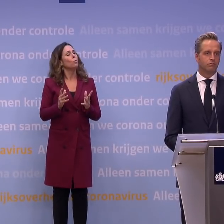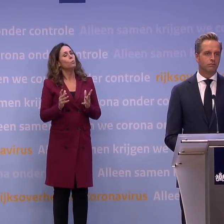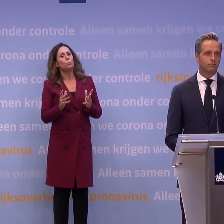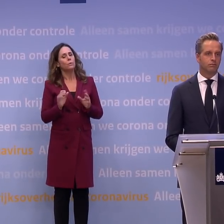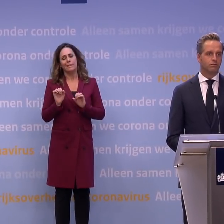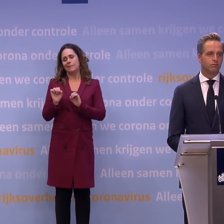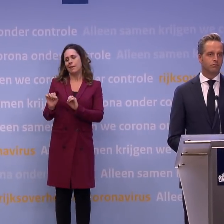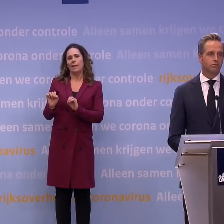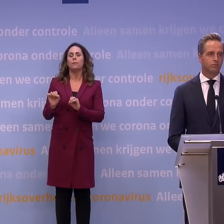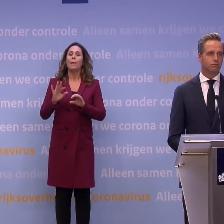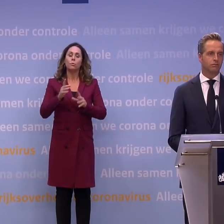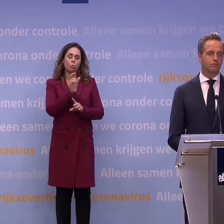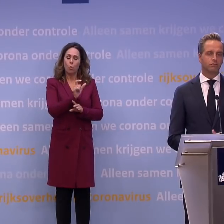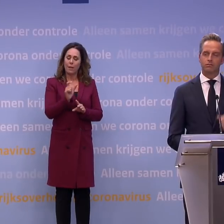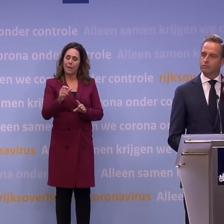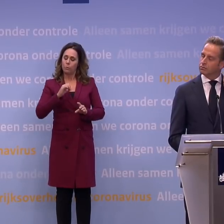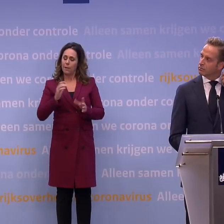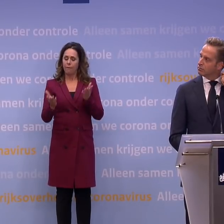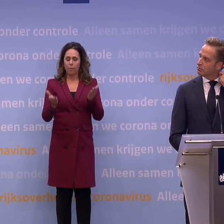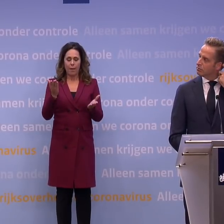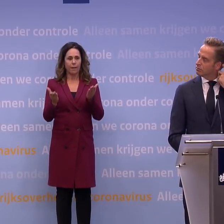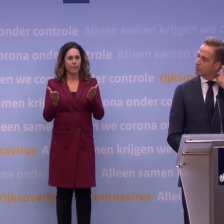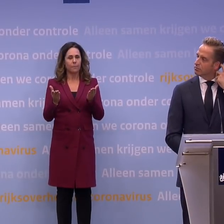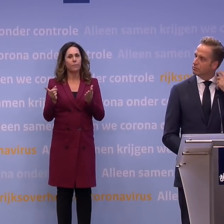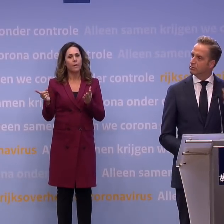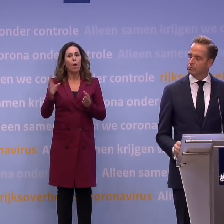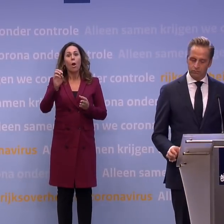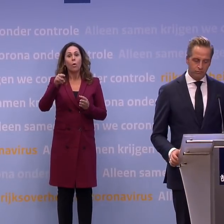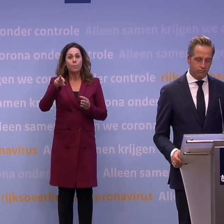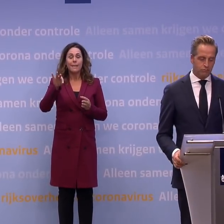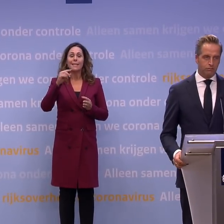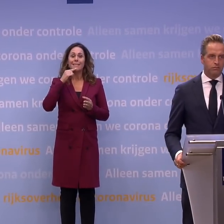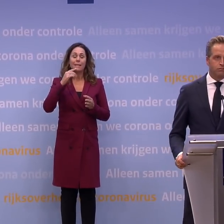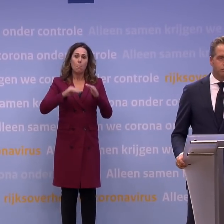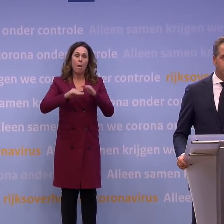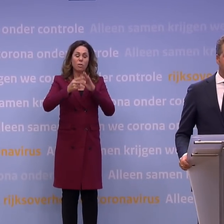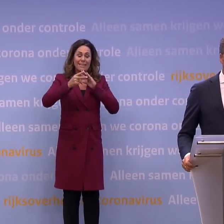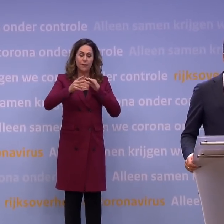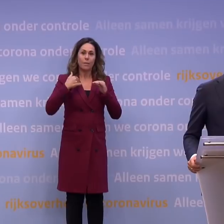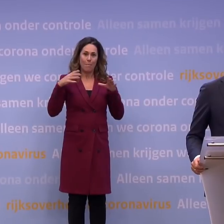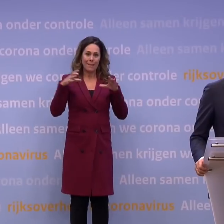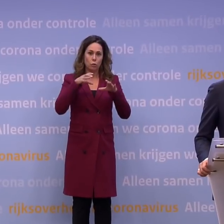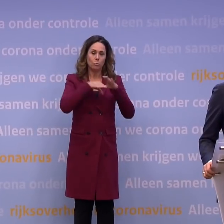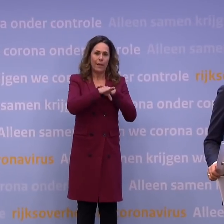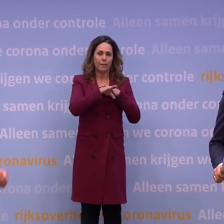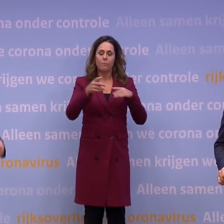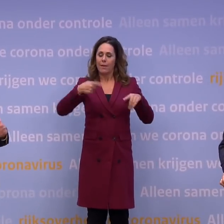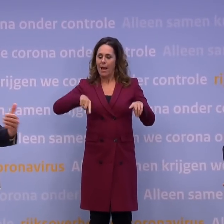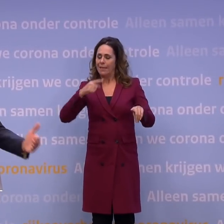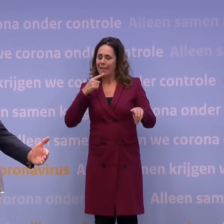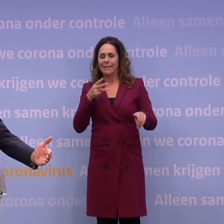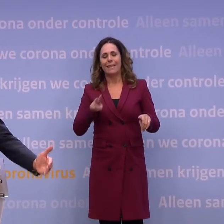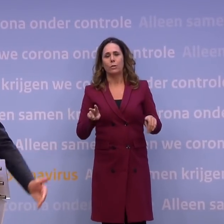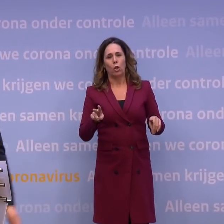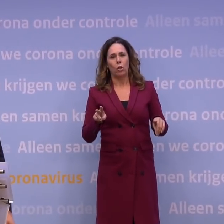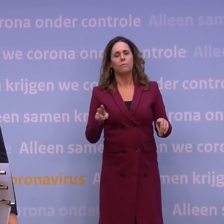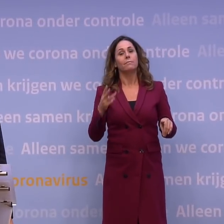onderdelen moeten we met ons een eigen afweging maken. Het OMT zegt bijvoorbeeld, binnen zou je 20 mensen moeten doen en niet 30. En wij hebben gezegd, na lang afwegen, we gaan op 30, want dat was ook het